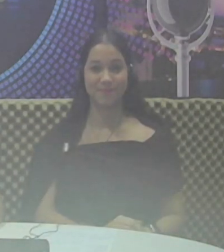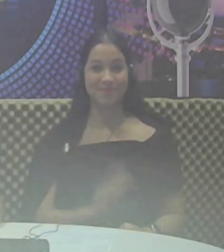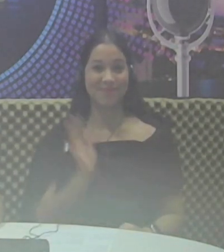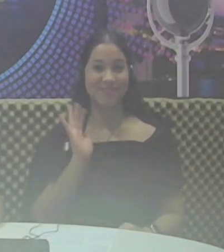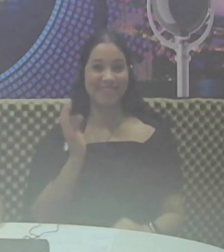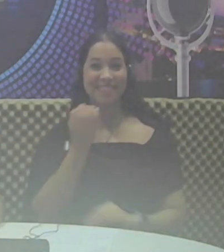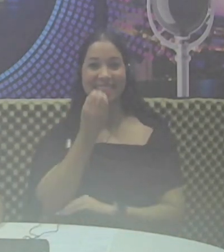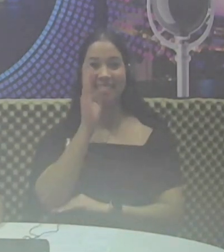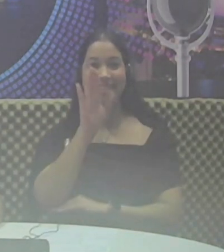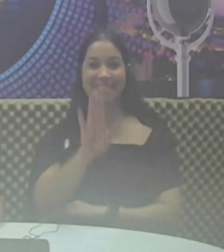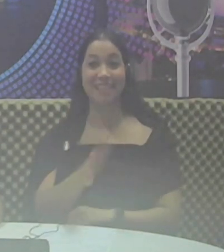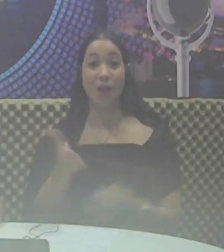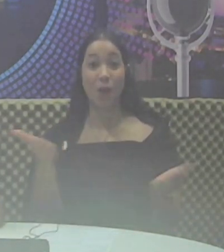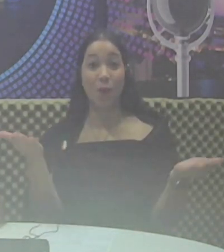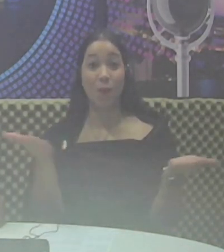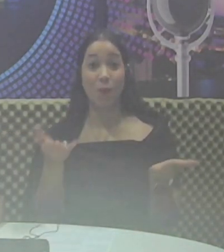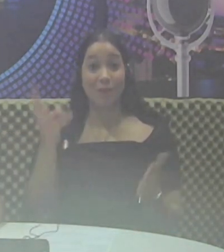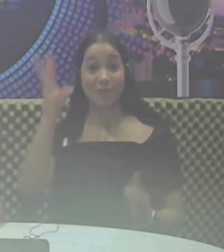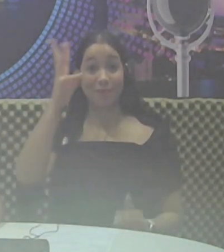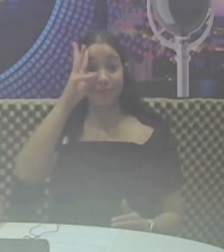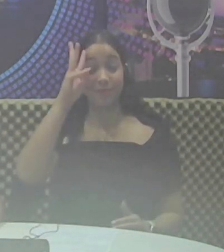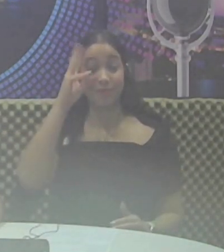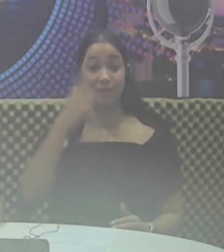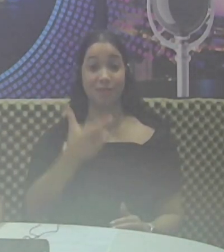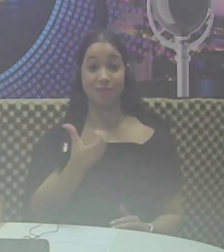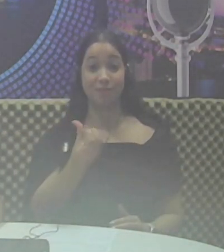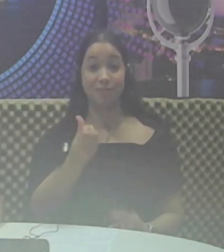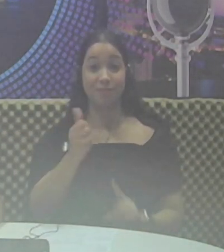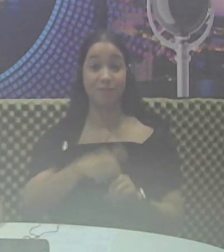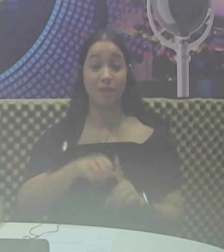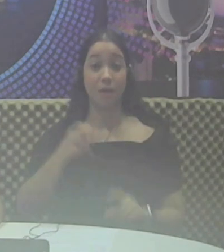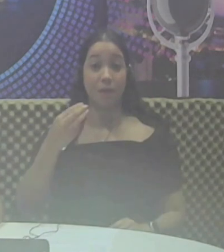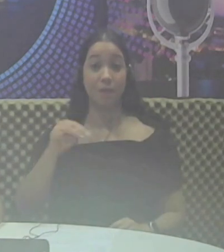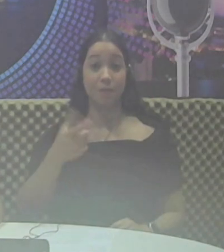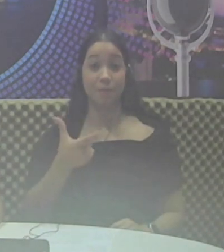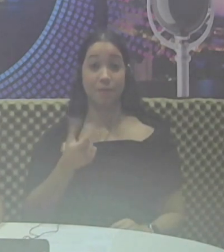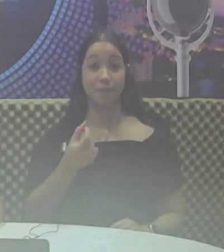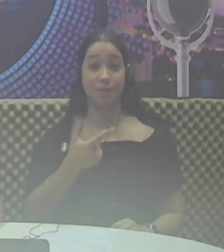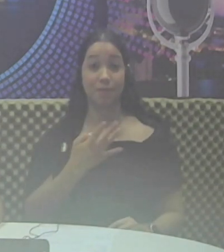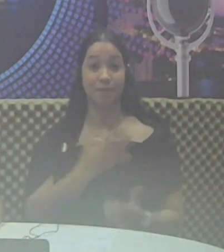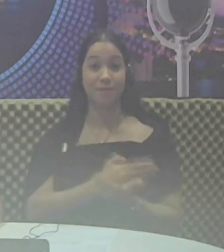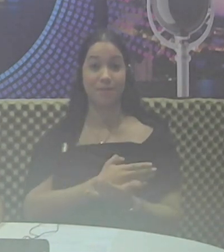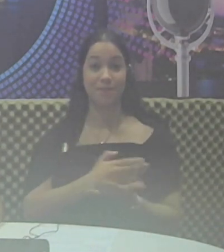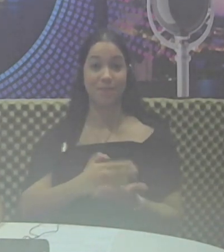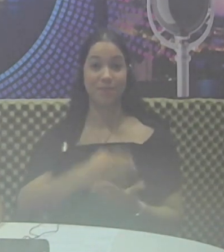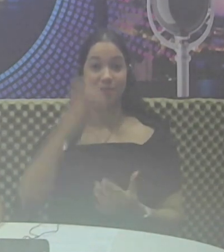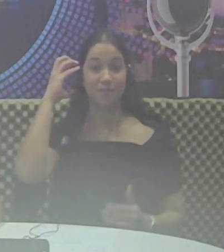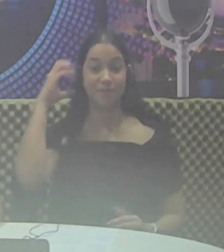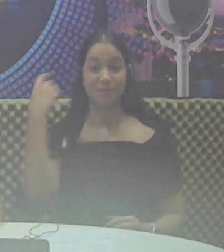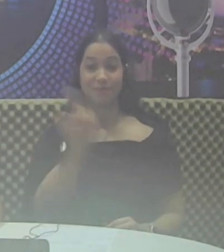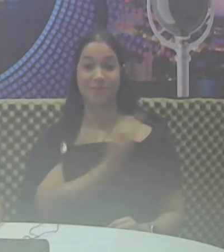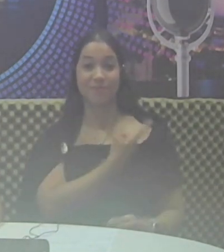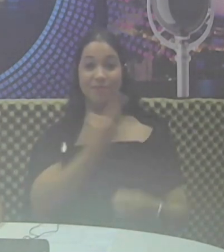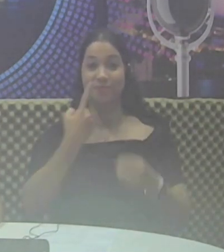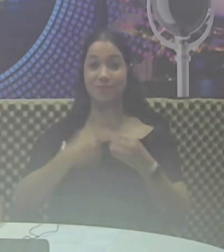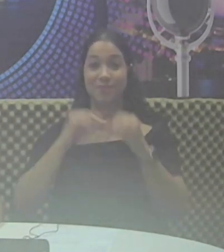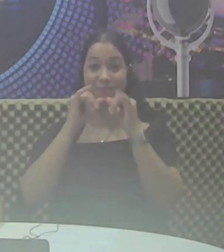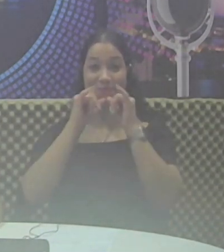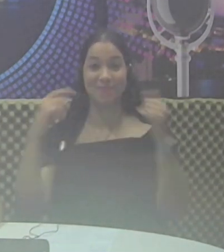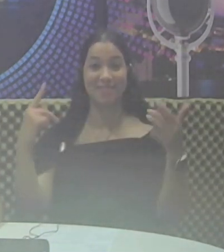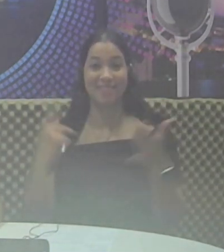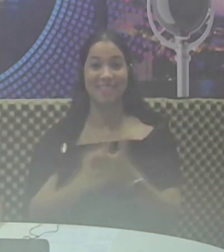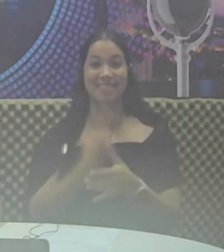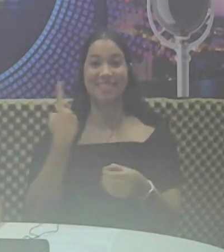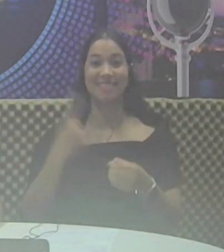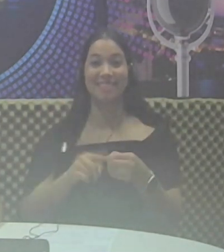Olá, boa tarde. Hoje é terça-feira, dia 26 de março de 2024. Está no ar a Rádio Nossa Cidade com um boletim de notícias sobre o que de